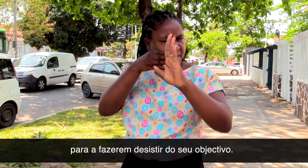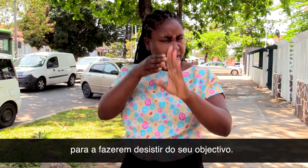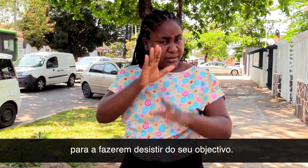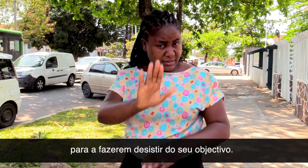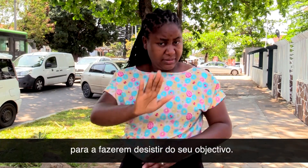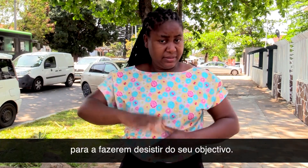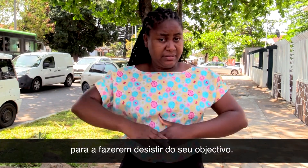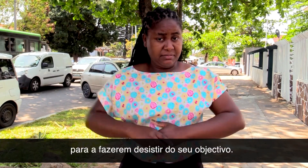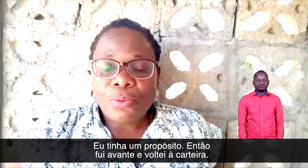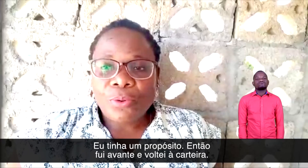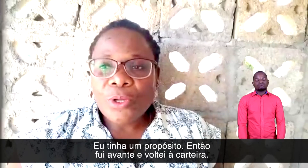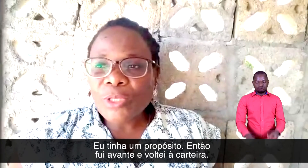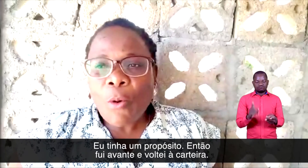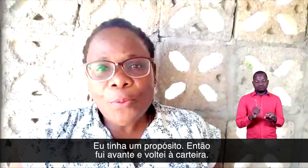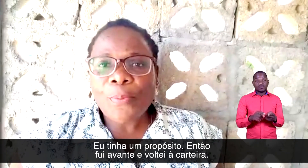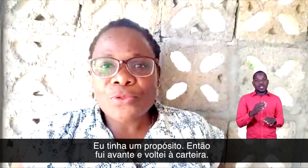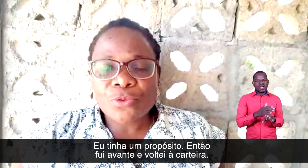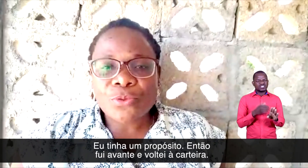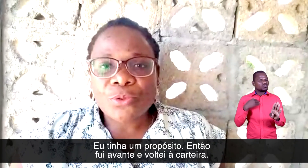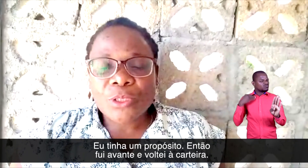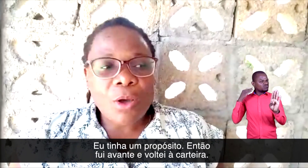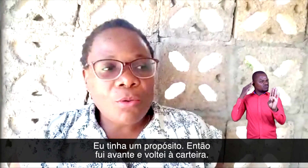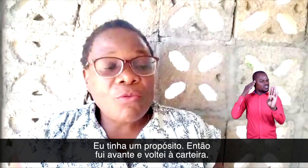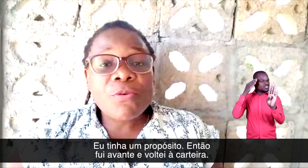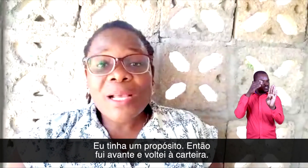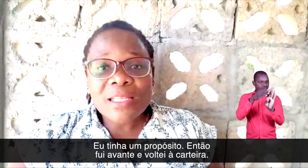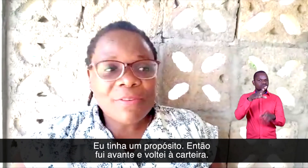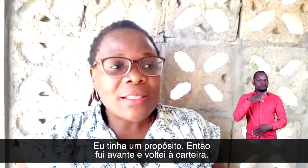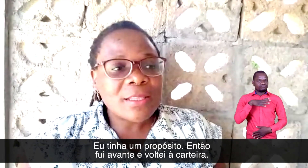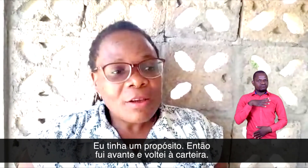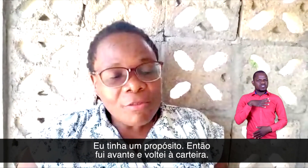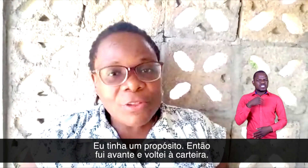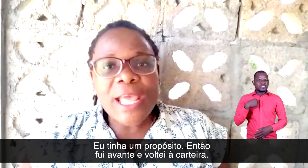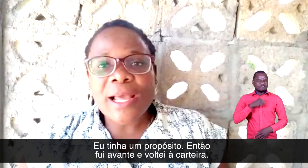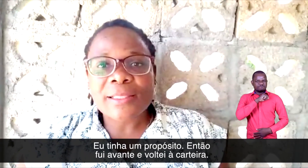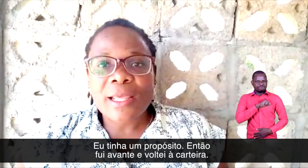seu objetivo. Eu tinha um propósito, então fui mais avante, voltei à carteira.